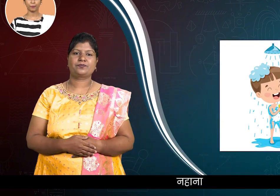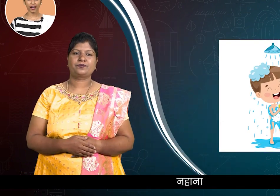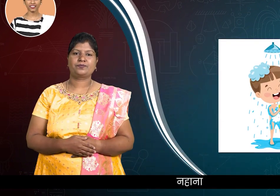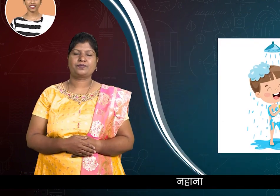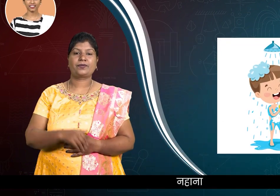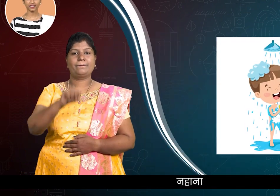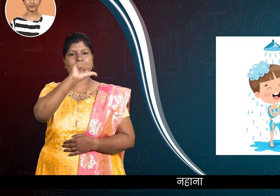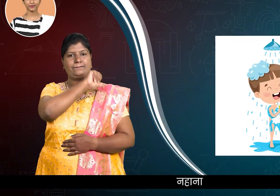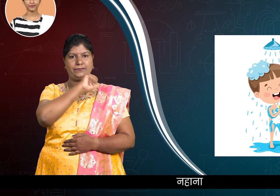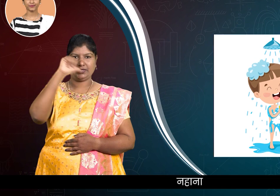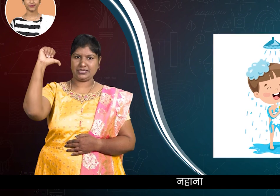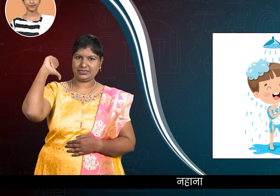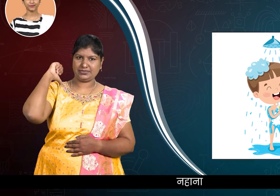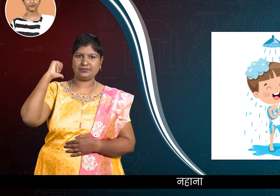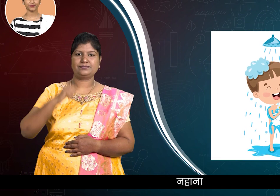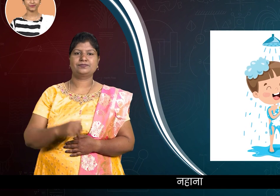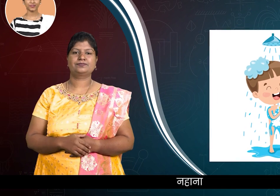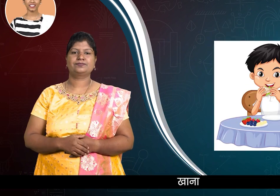नहाना,